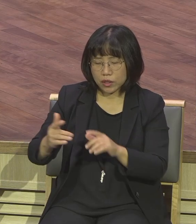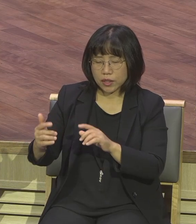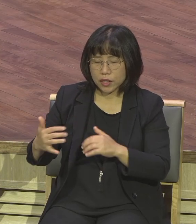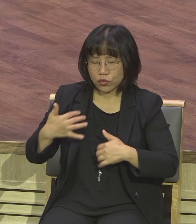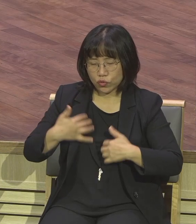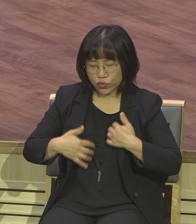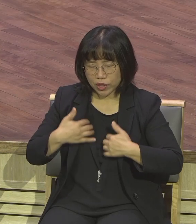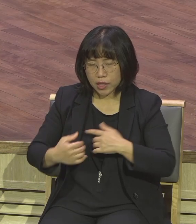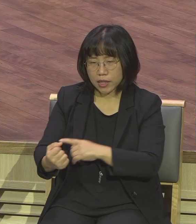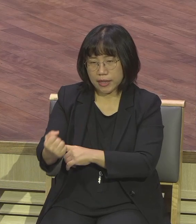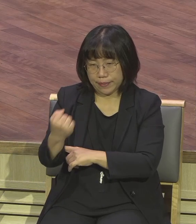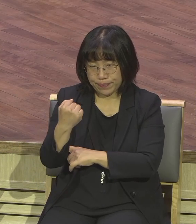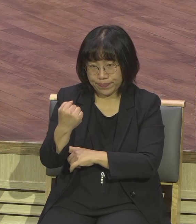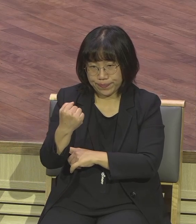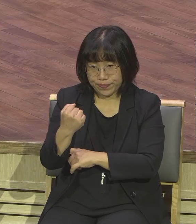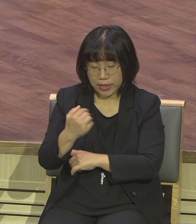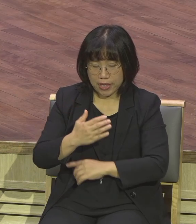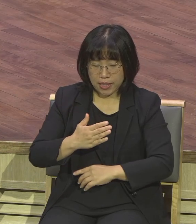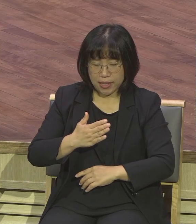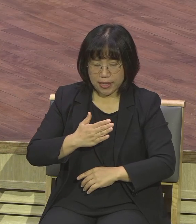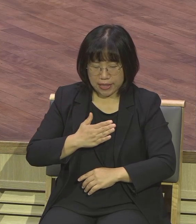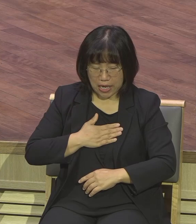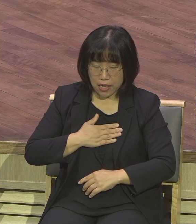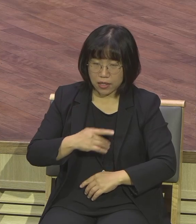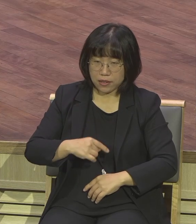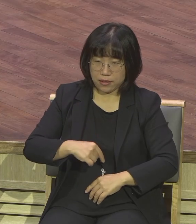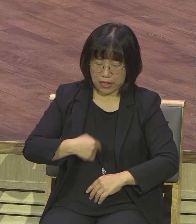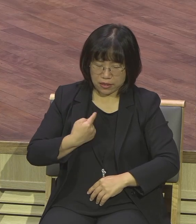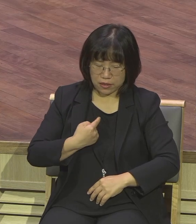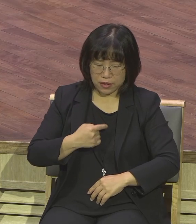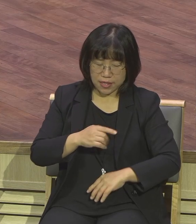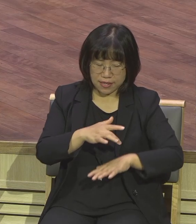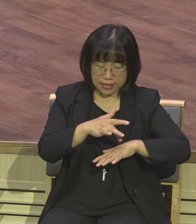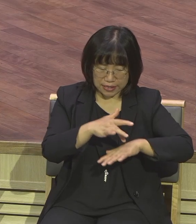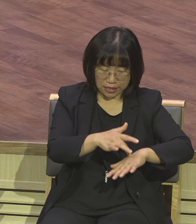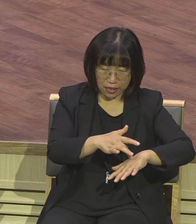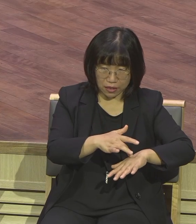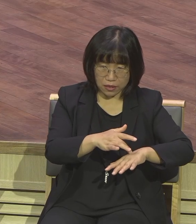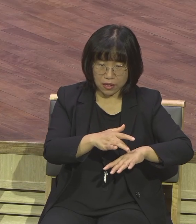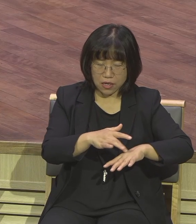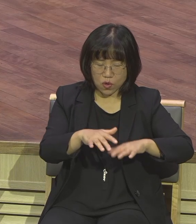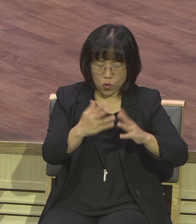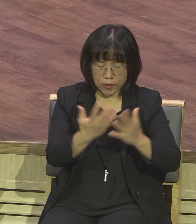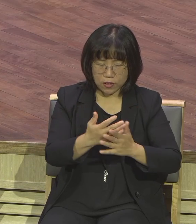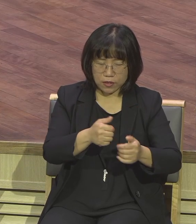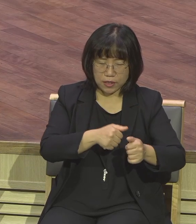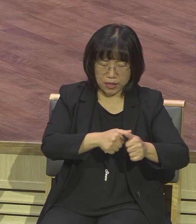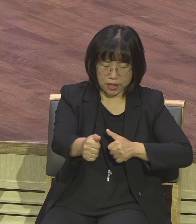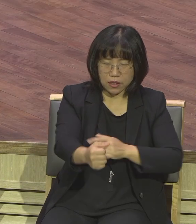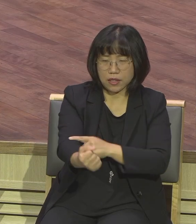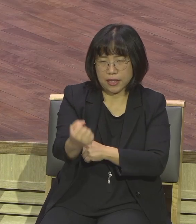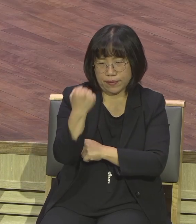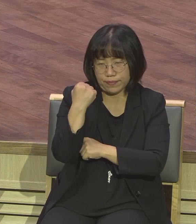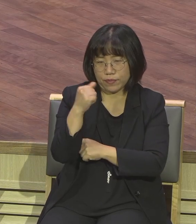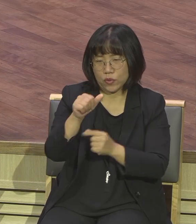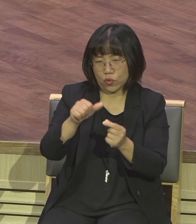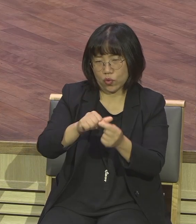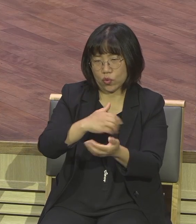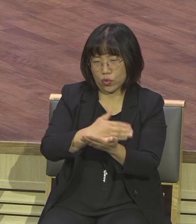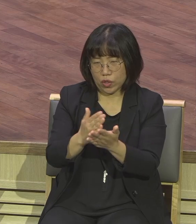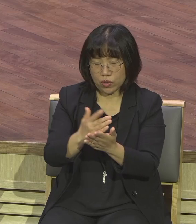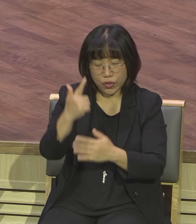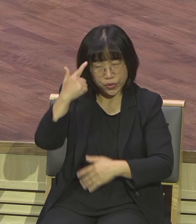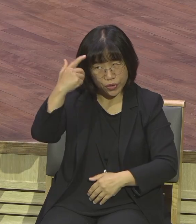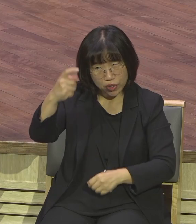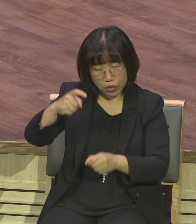그 자신과 세상과의 허감 세력과 사회를 짓는 뭐요? 영역, 지력, 체력, 경제 인력. 영역이 뭐요? 세상과 싸우는